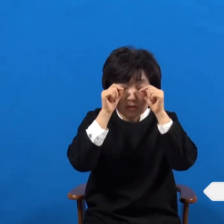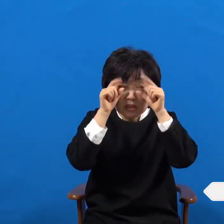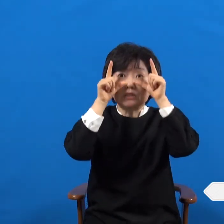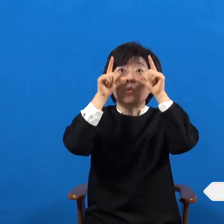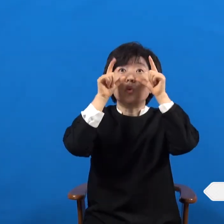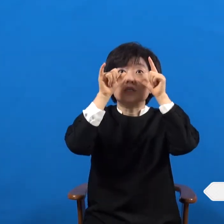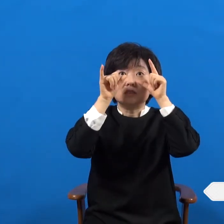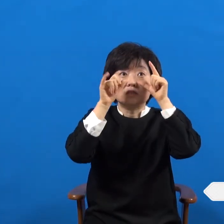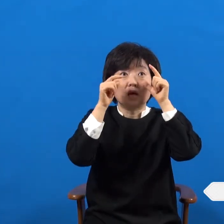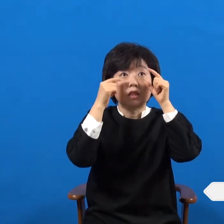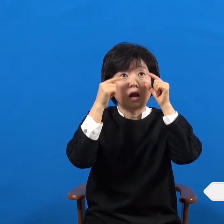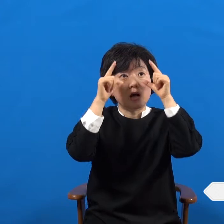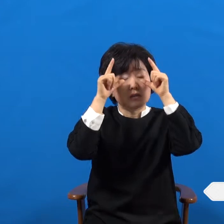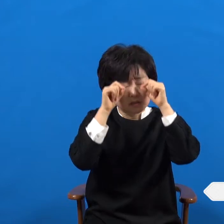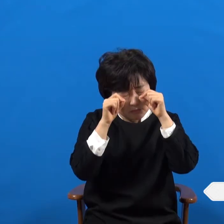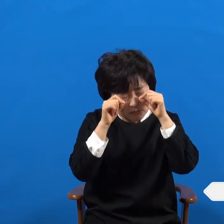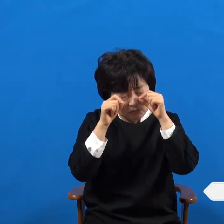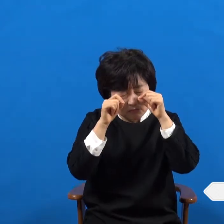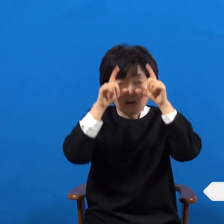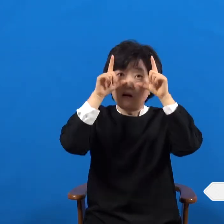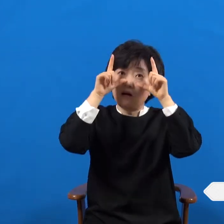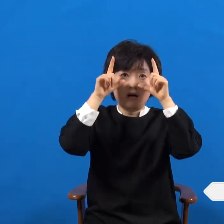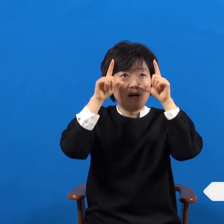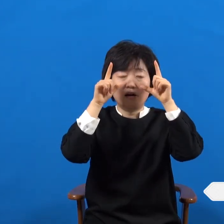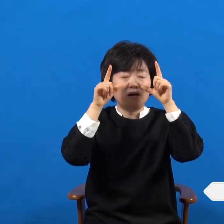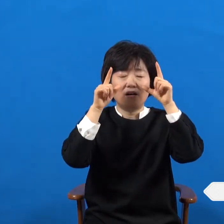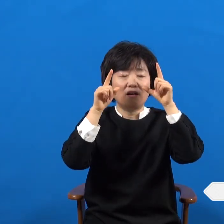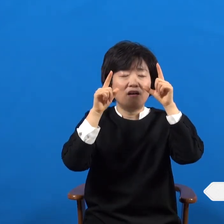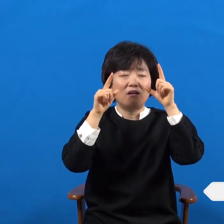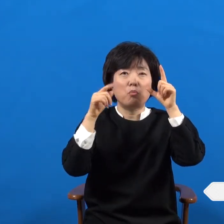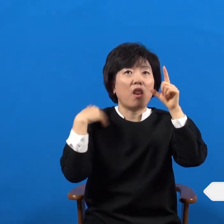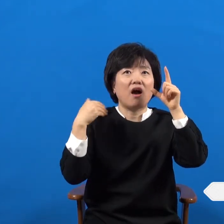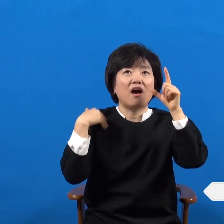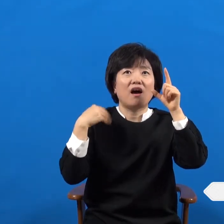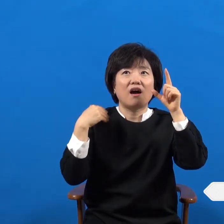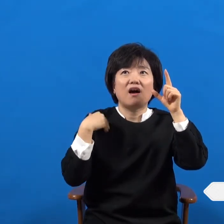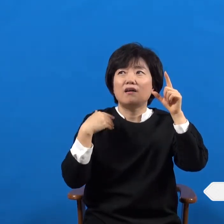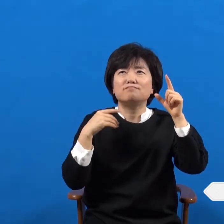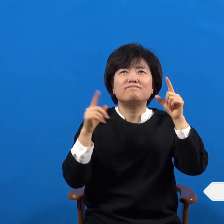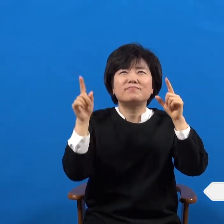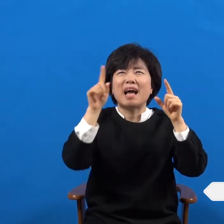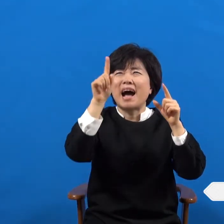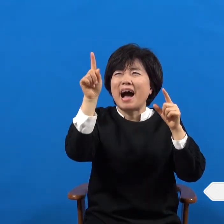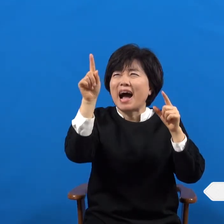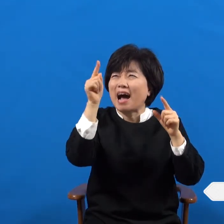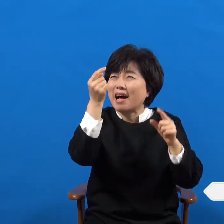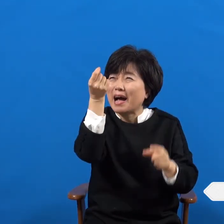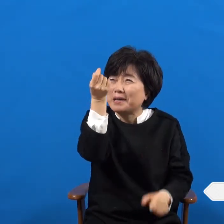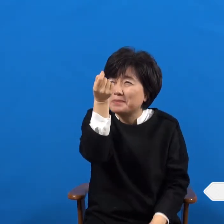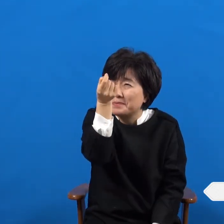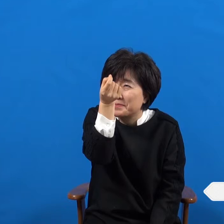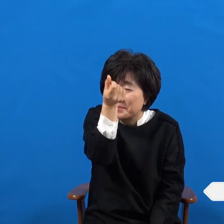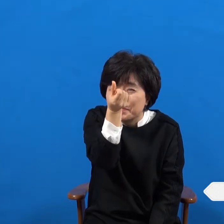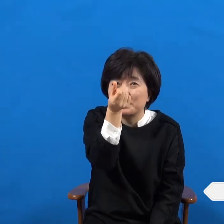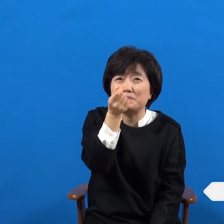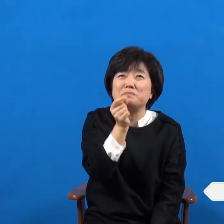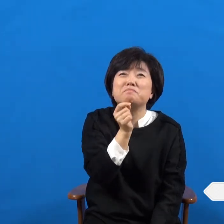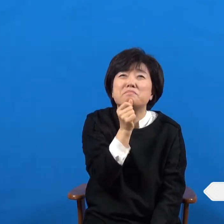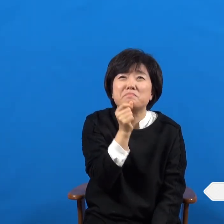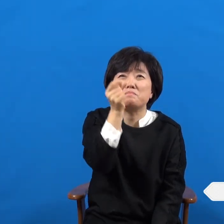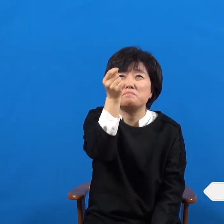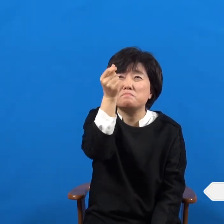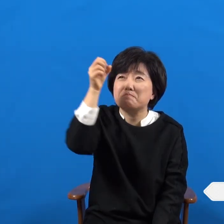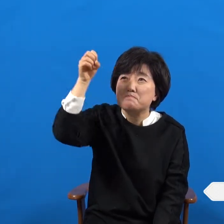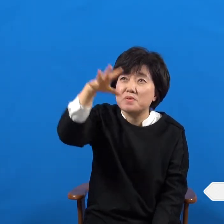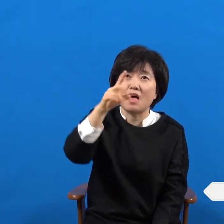내가 뜬는지 까맣는지 착각이 들 정도로 한 치 앞이 전혀 안 보이는